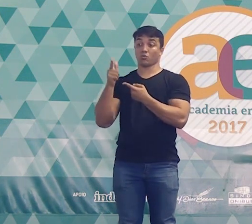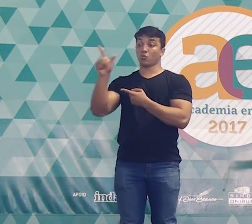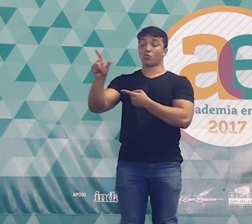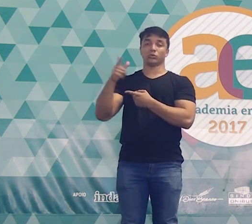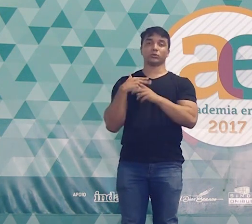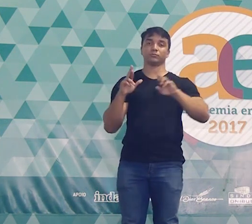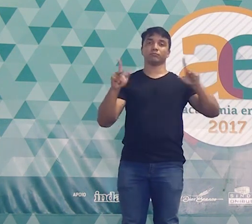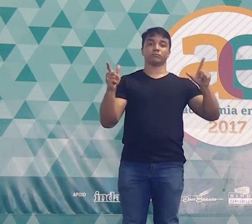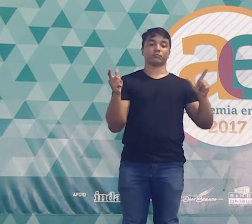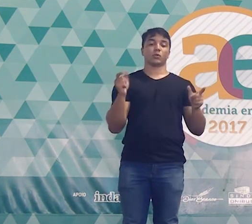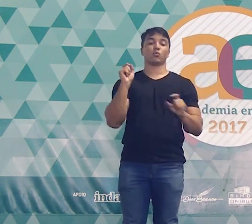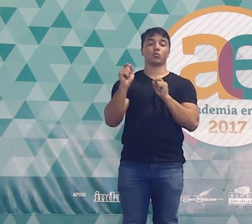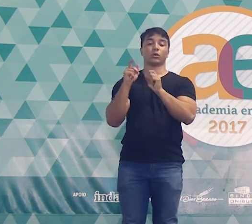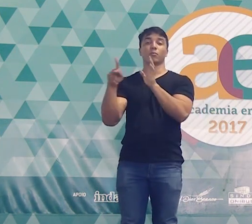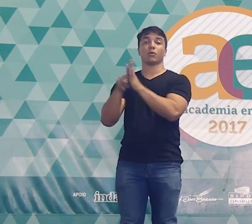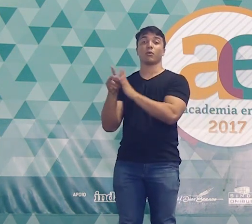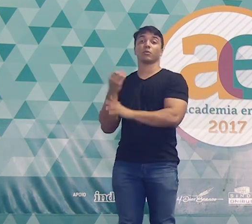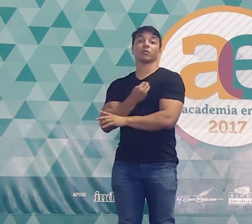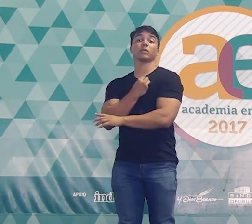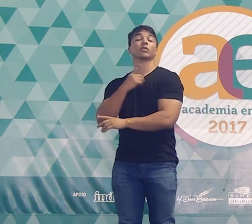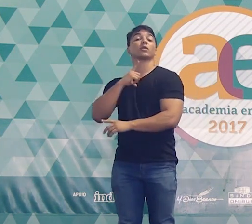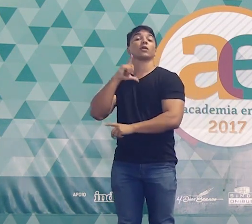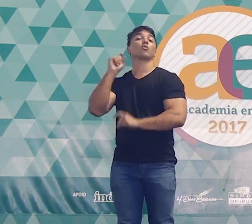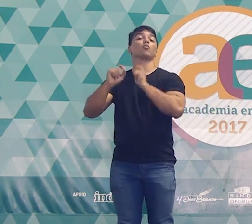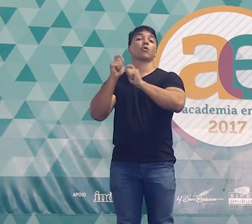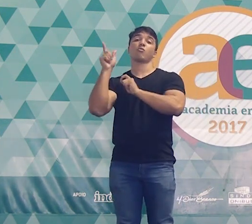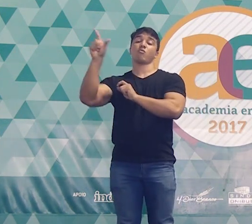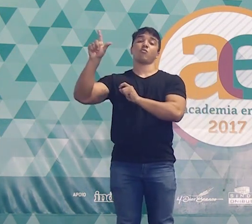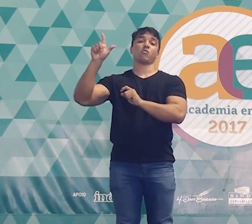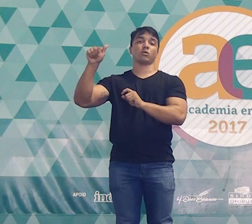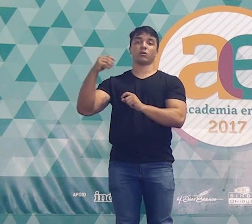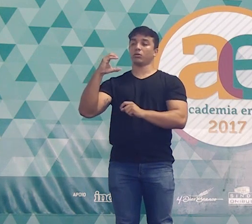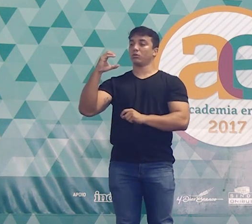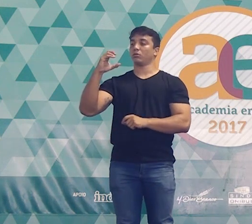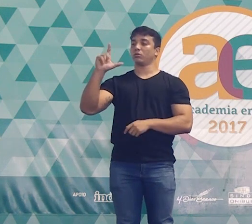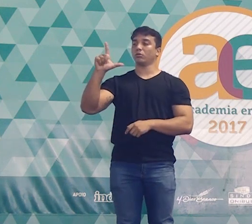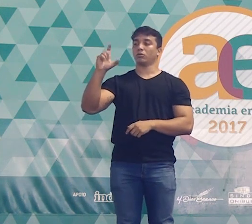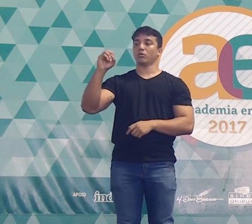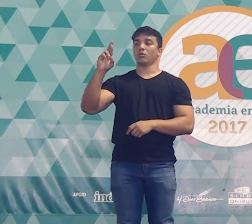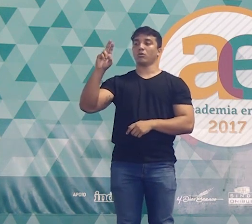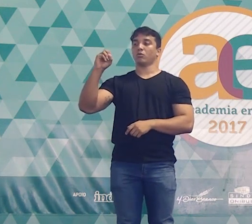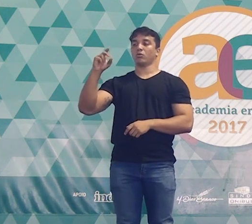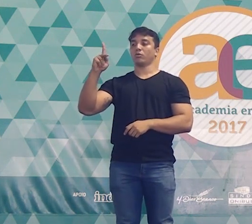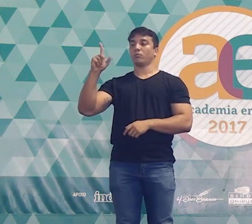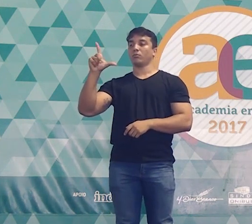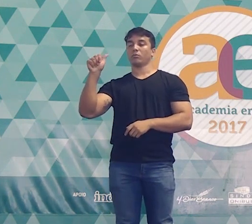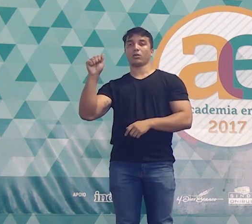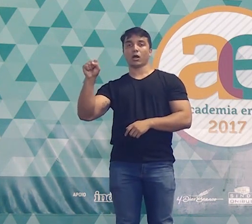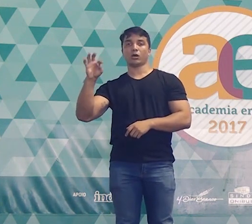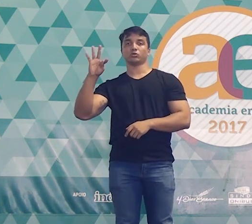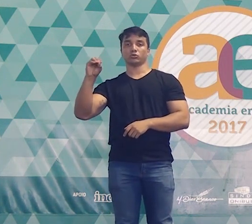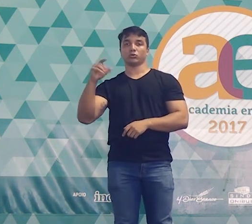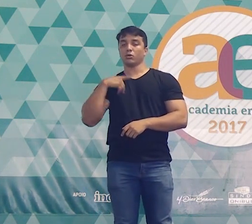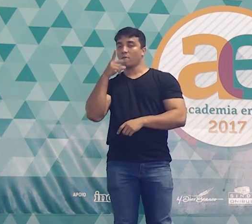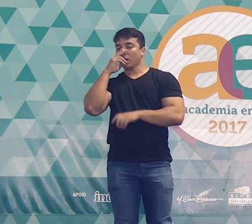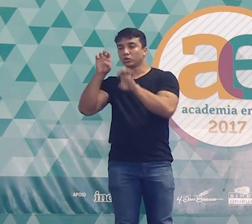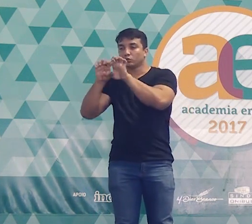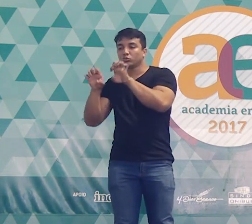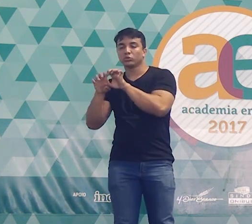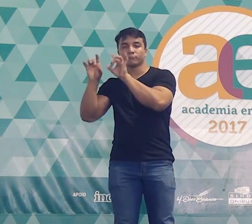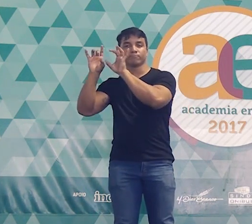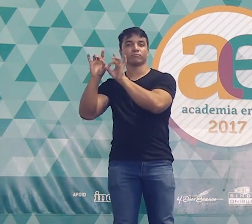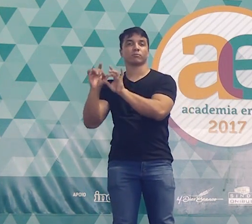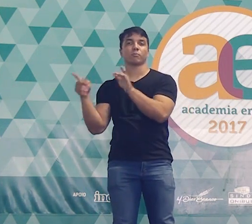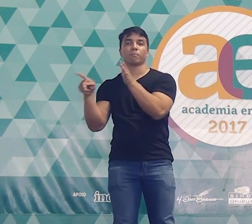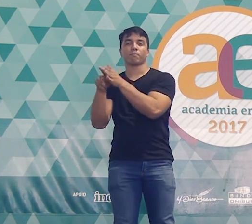vegetal e a célula animal é a presença, por exemplo, de cloroplastos, tá certo? De estruturas especializadas